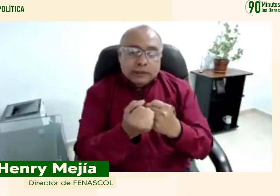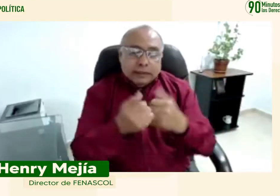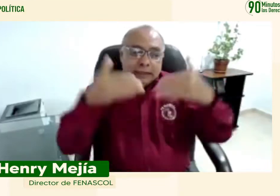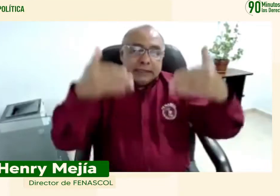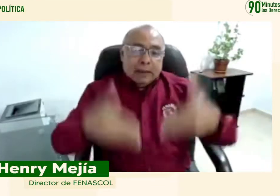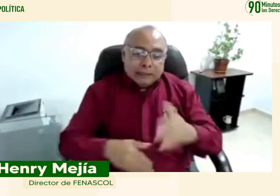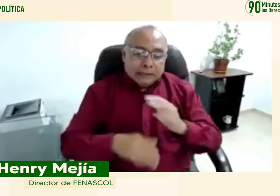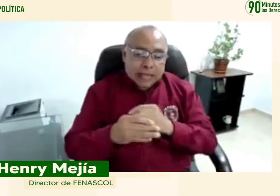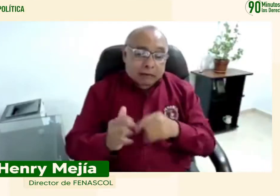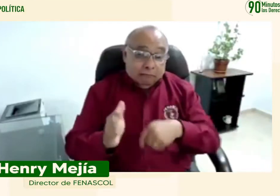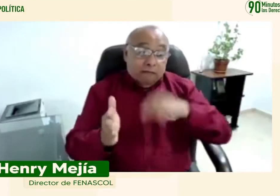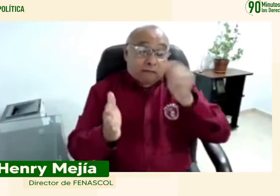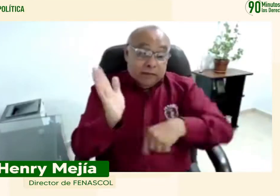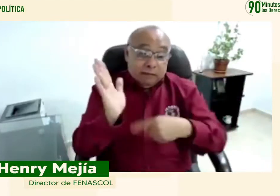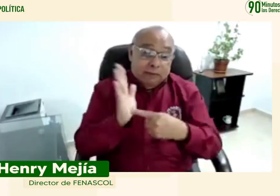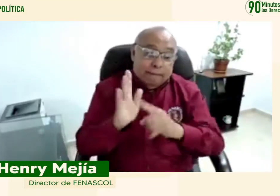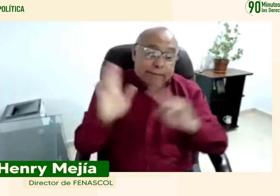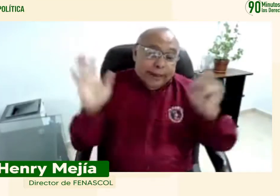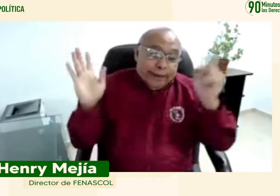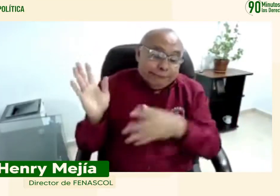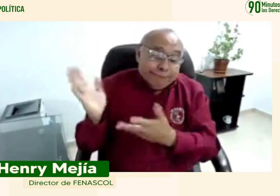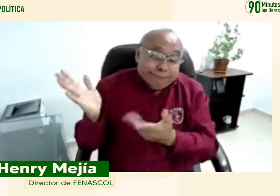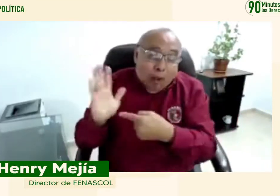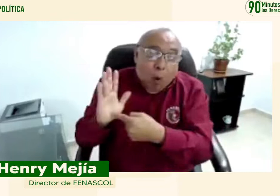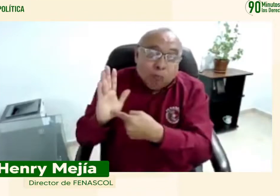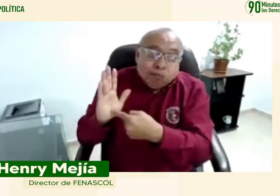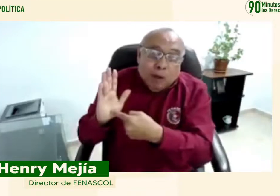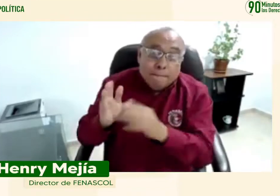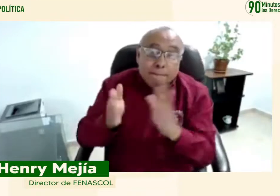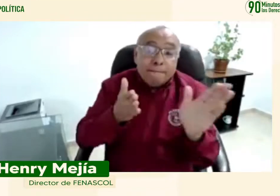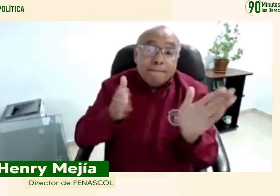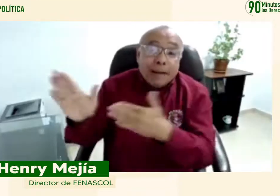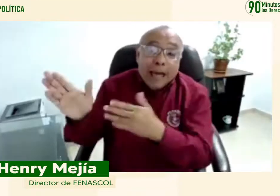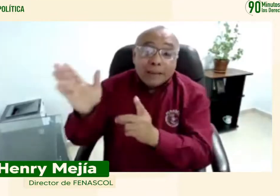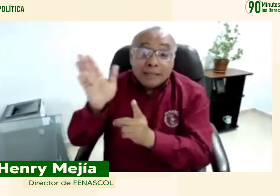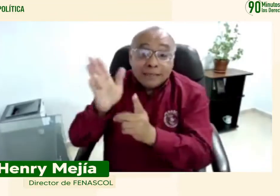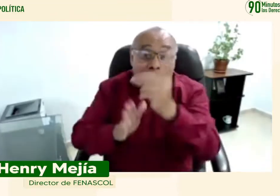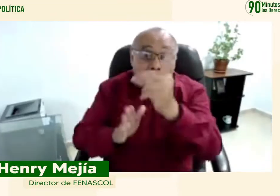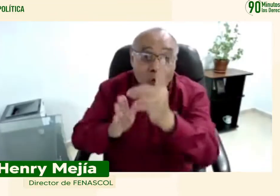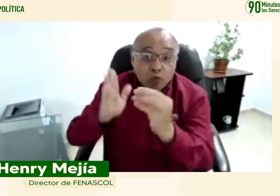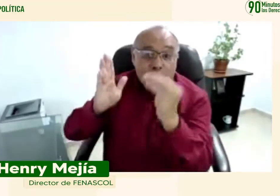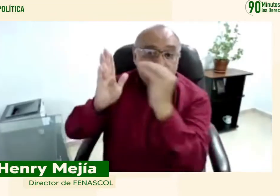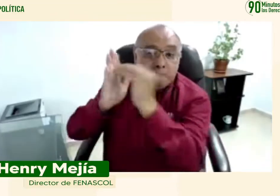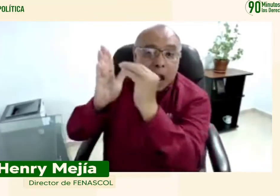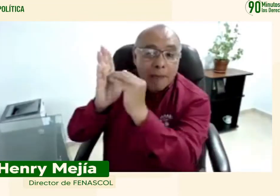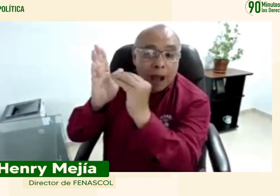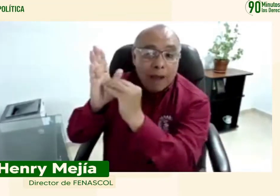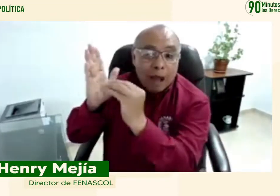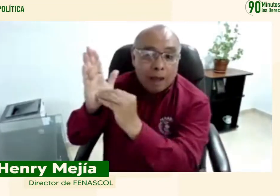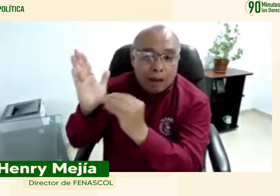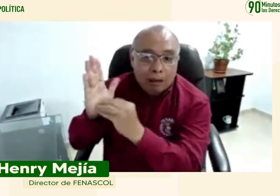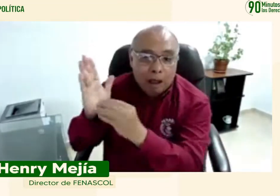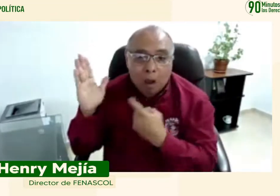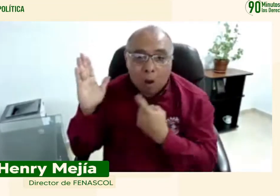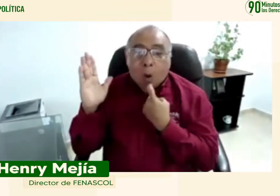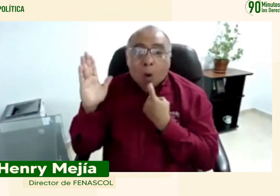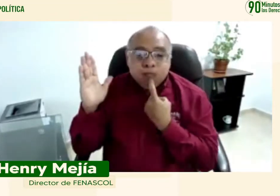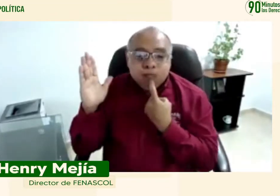y se apoya a las personas con discapacidad pues en el papel y en el plan de desarrollo también quedó allí